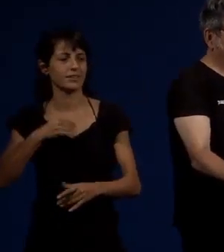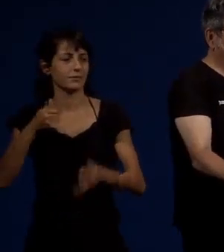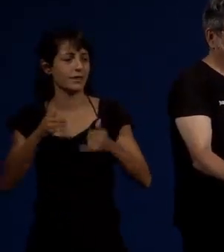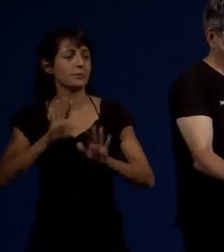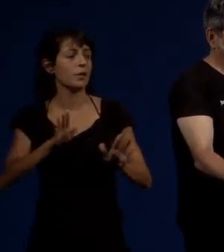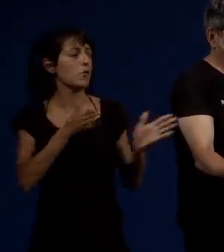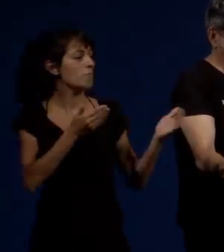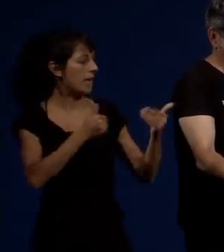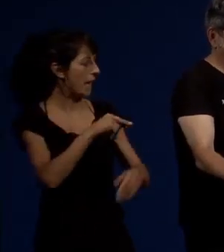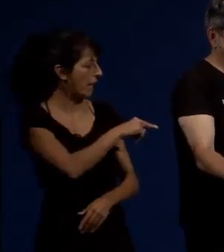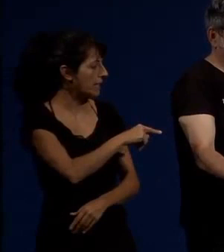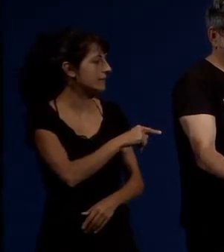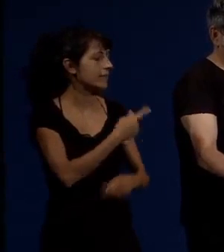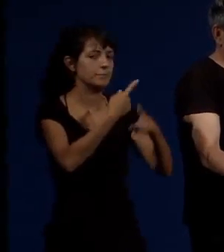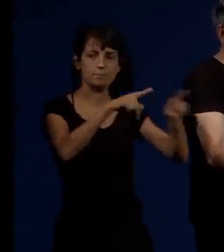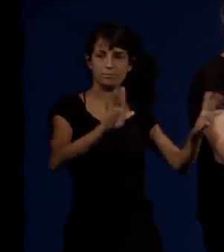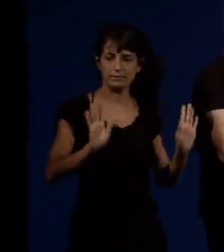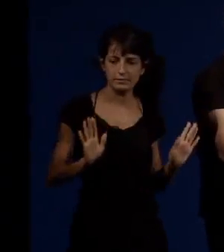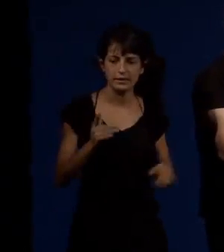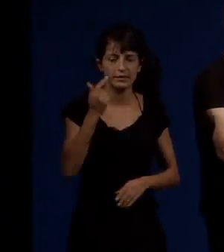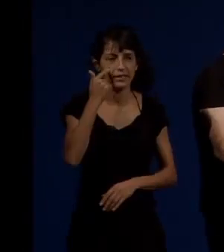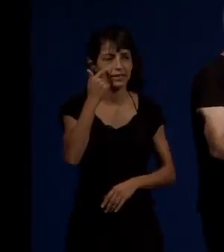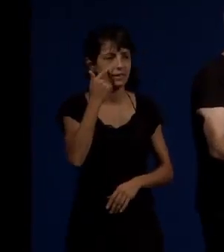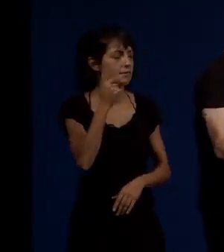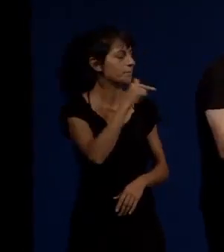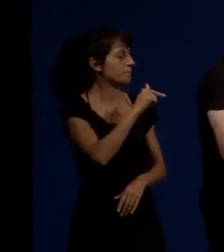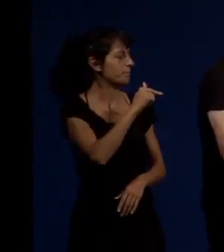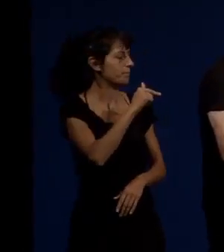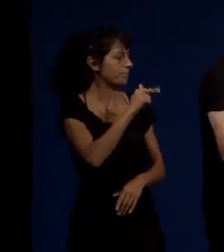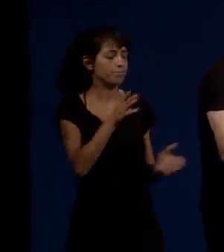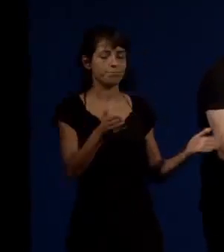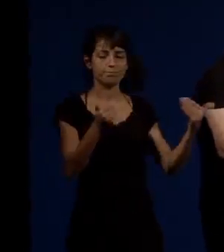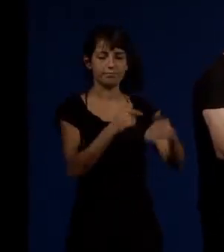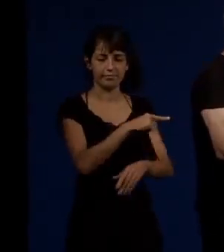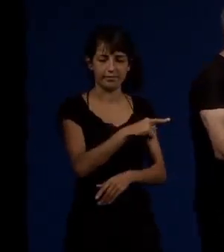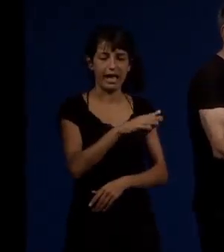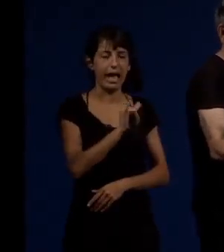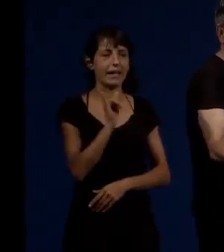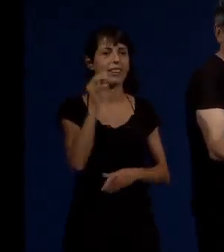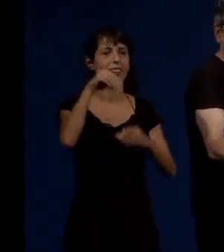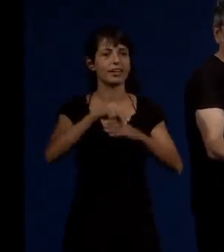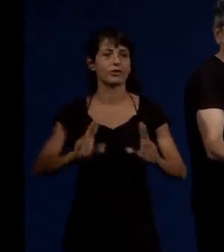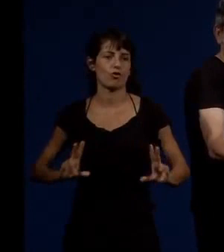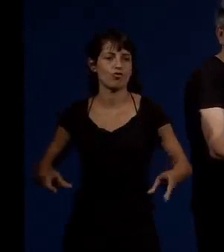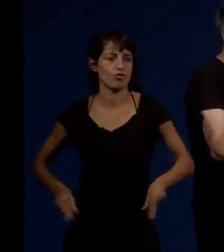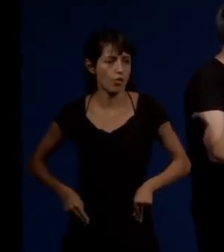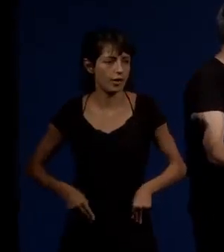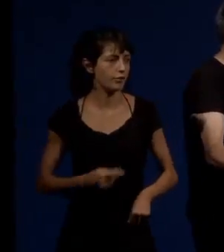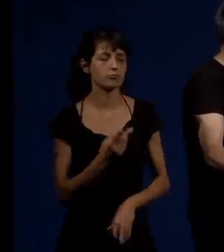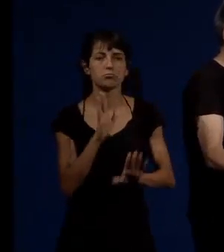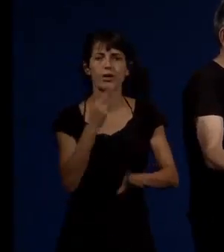deitarse. Aquí os pobres bebés non, creo que non. Esta caixa trai cueiros, 2 mostras, non vai a ser